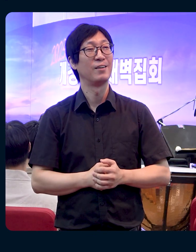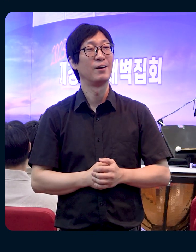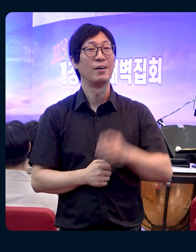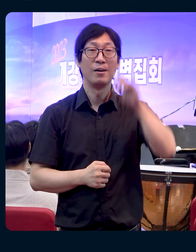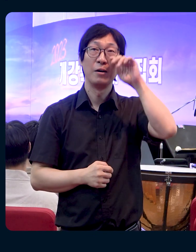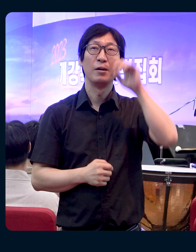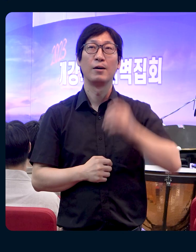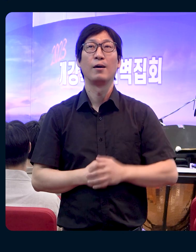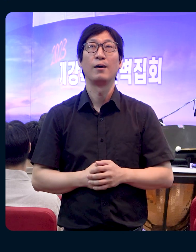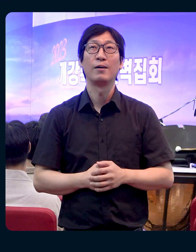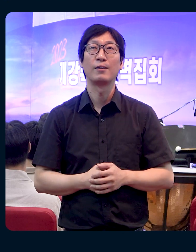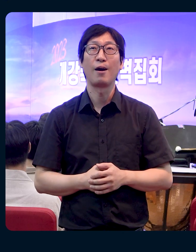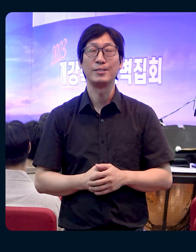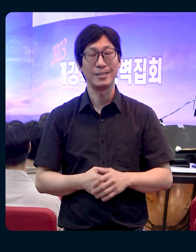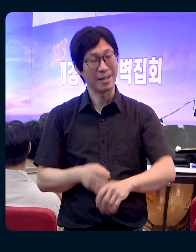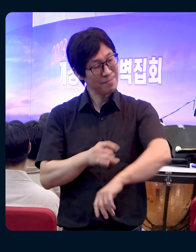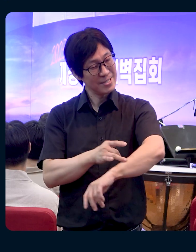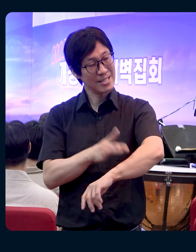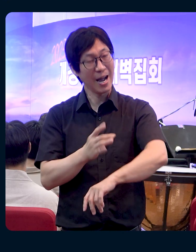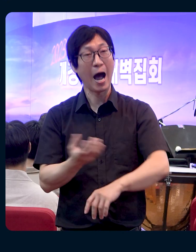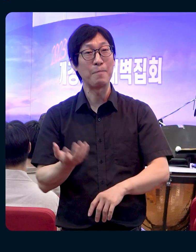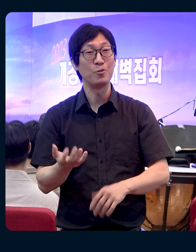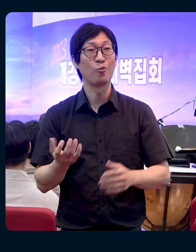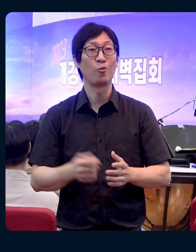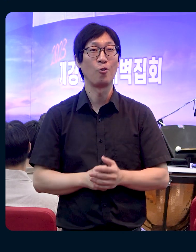뼈골 때린다는 말이 있잖아요. 그렇게 들리더라고요.